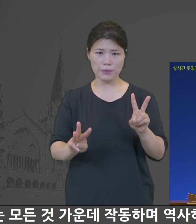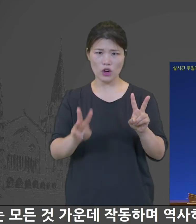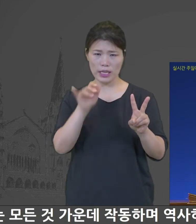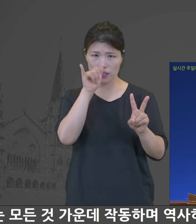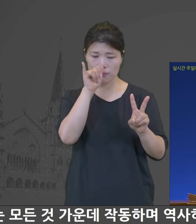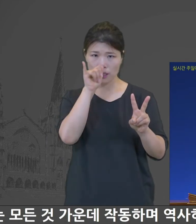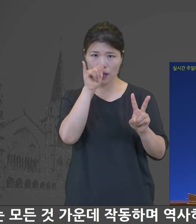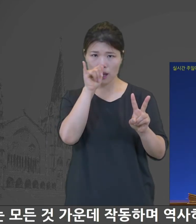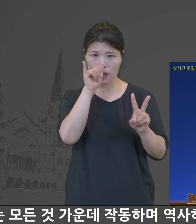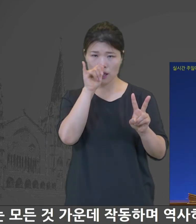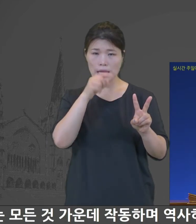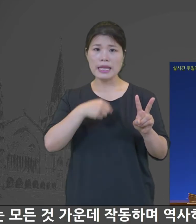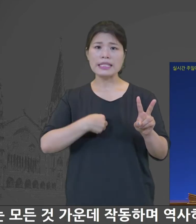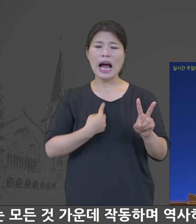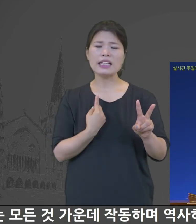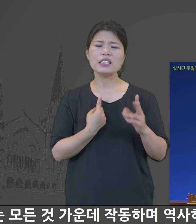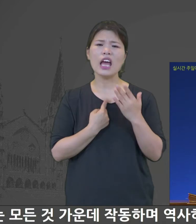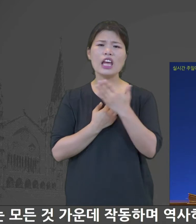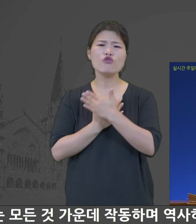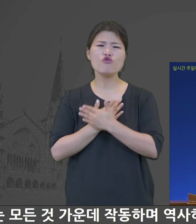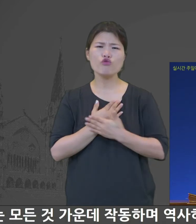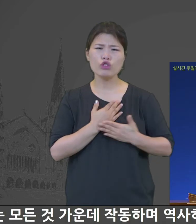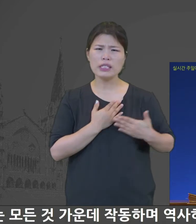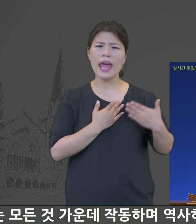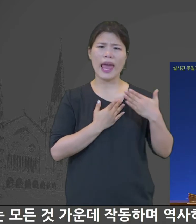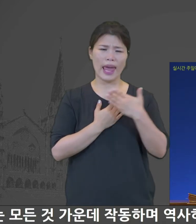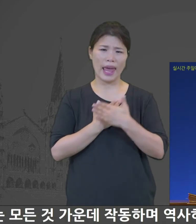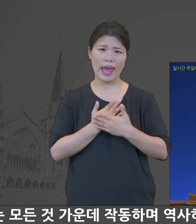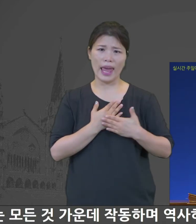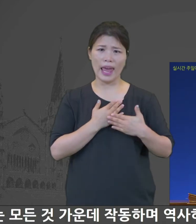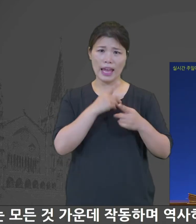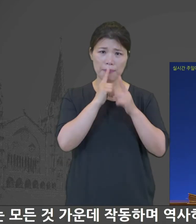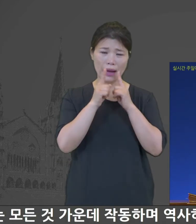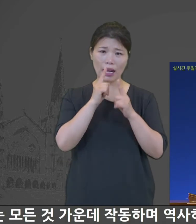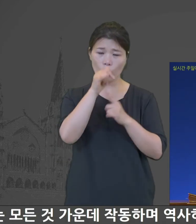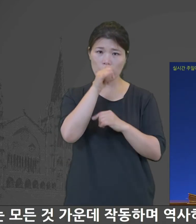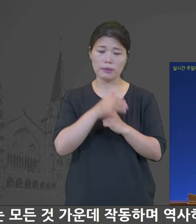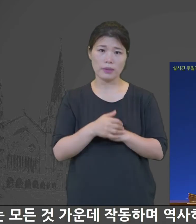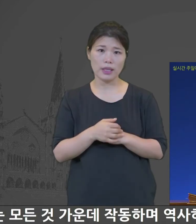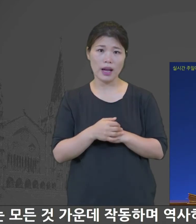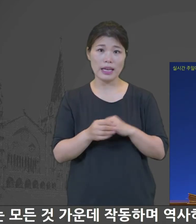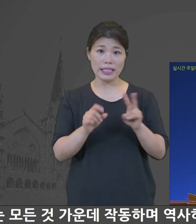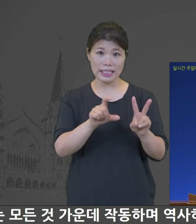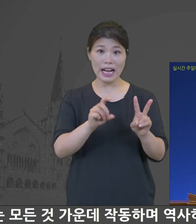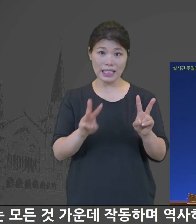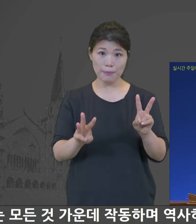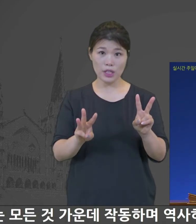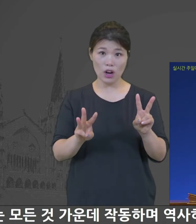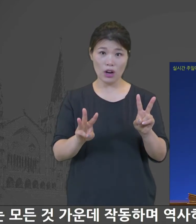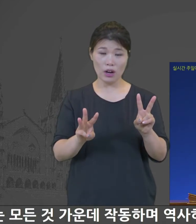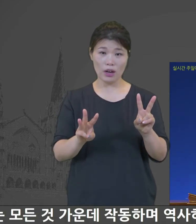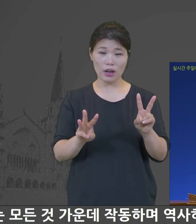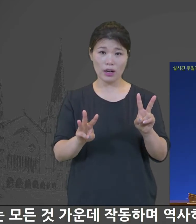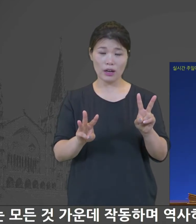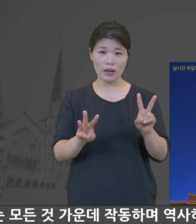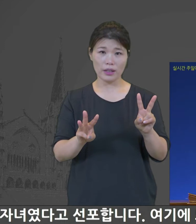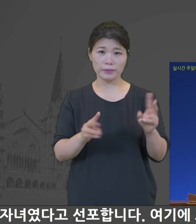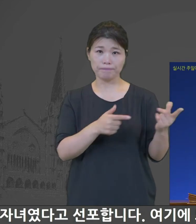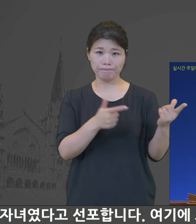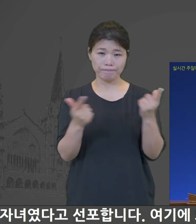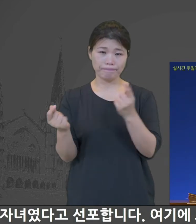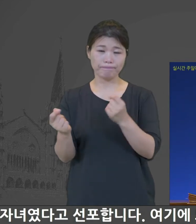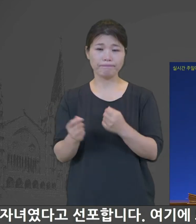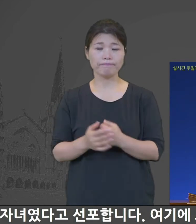이것은 자신의 육신이라고도 부르는 바로 그겁니다. 자, 3절 보십시다. 3절 같이